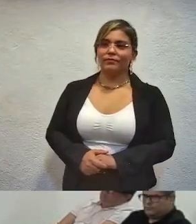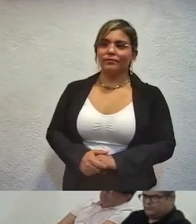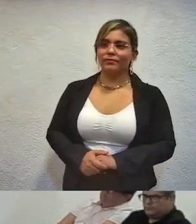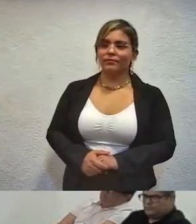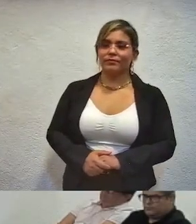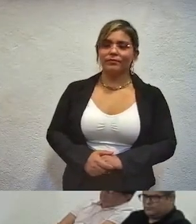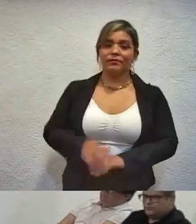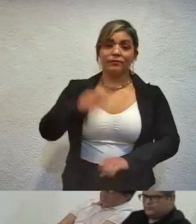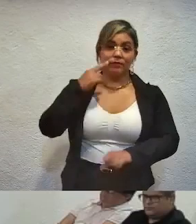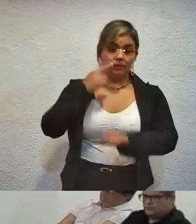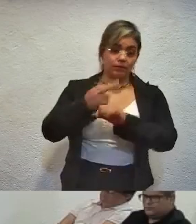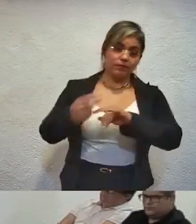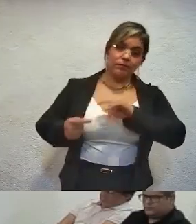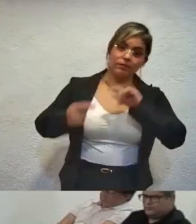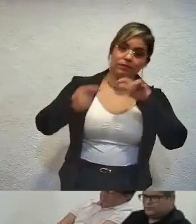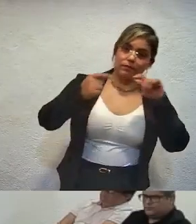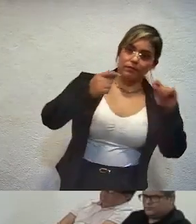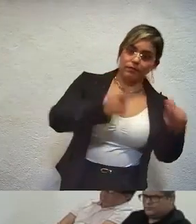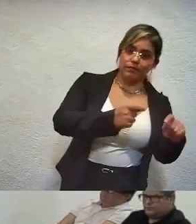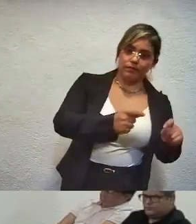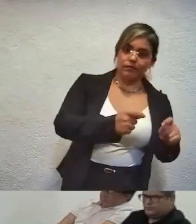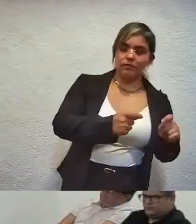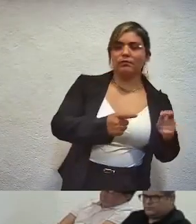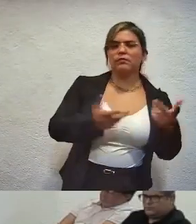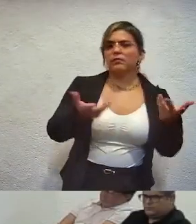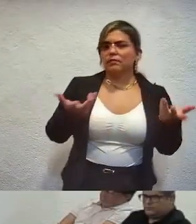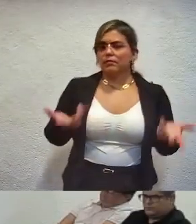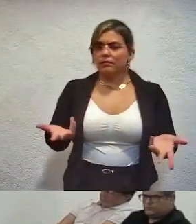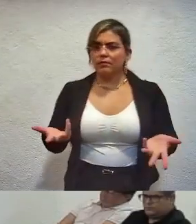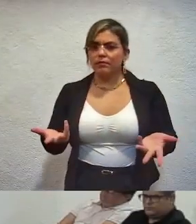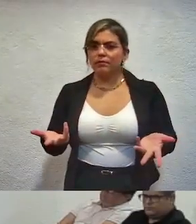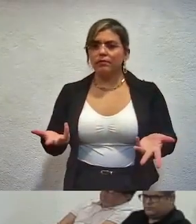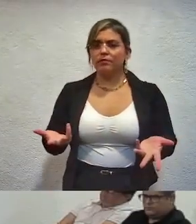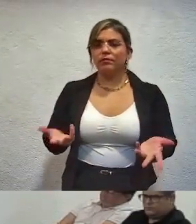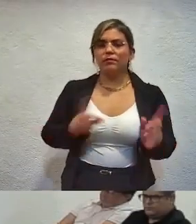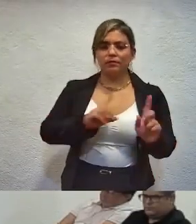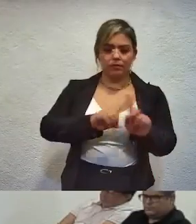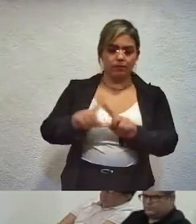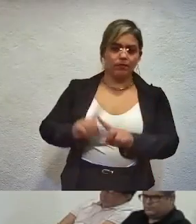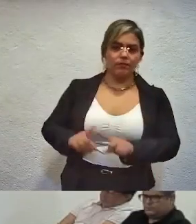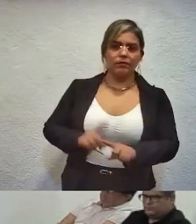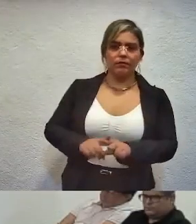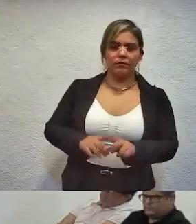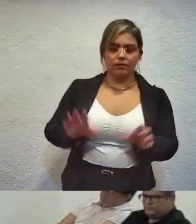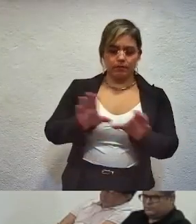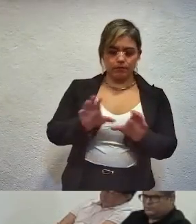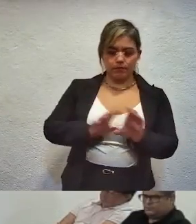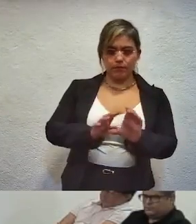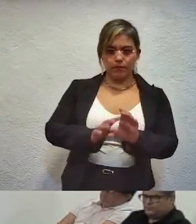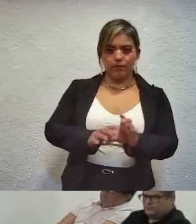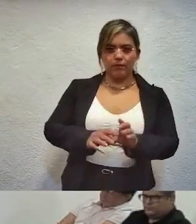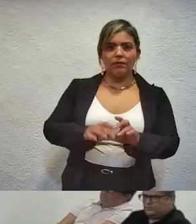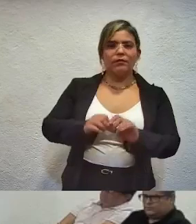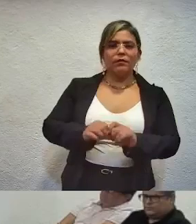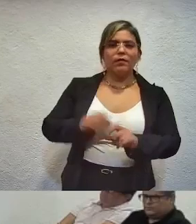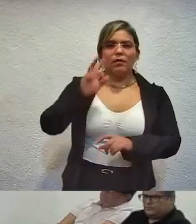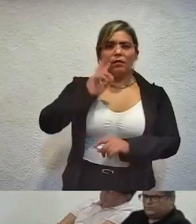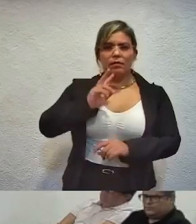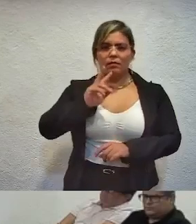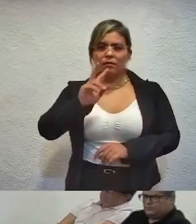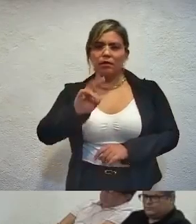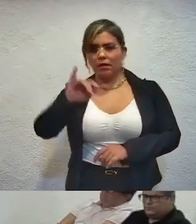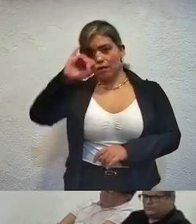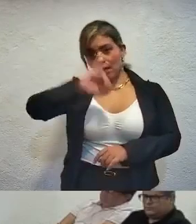Dicha responsabilidad se encuentra sustentada, entre otros elementos probatorios, en las certificaciones de contenido levantadas por el jefe de la